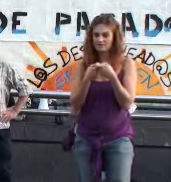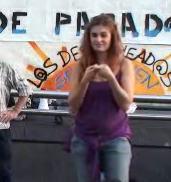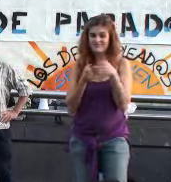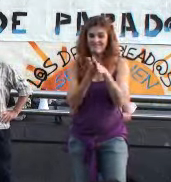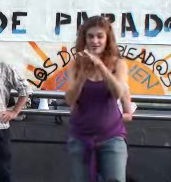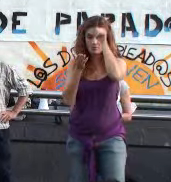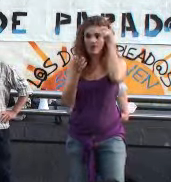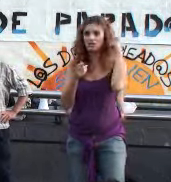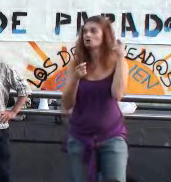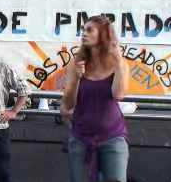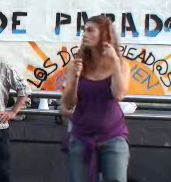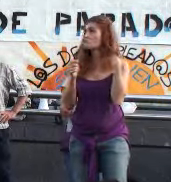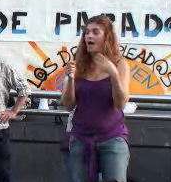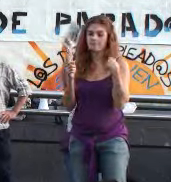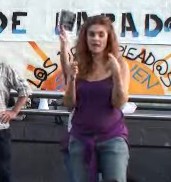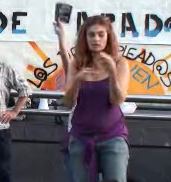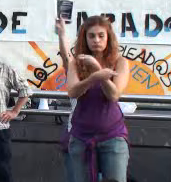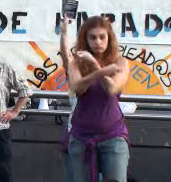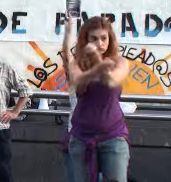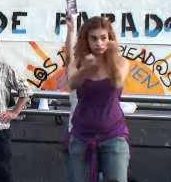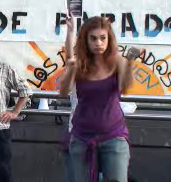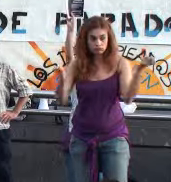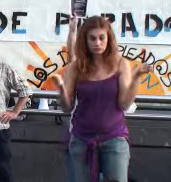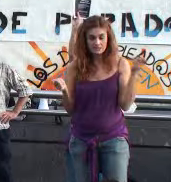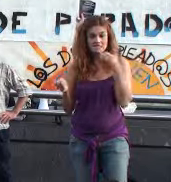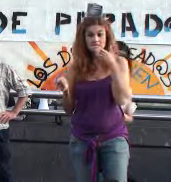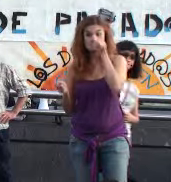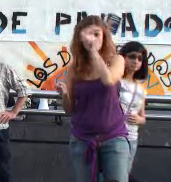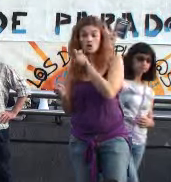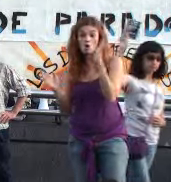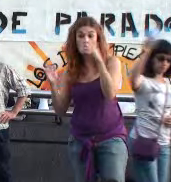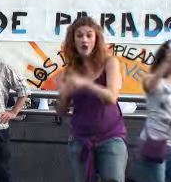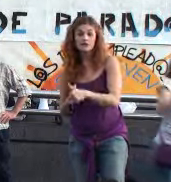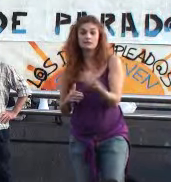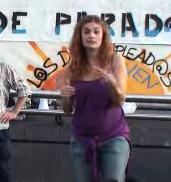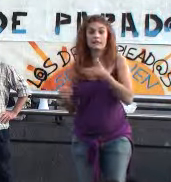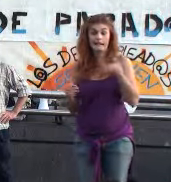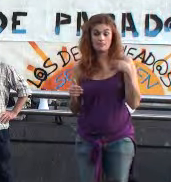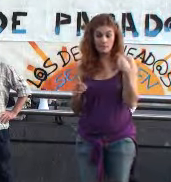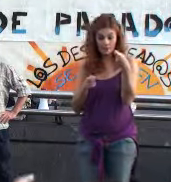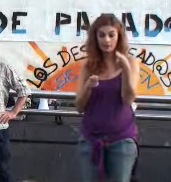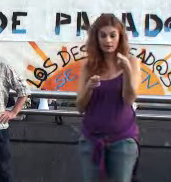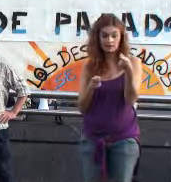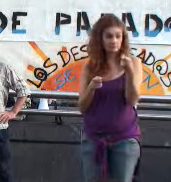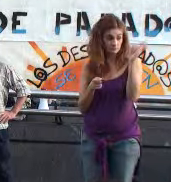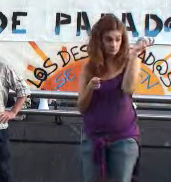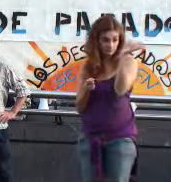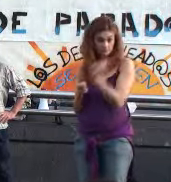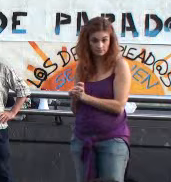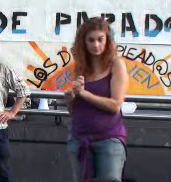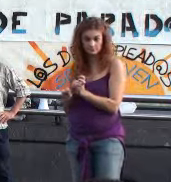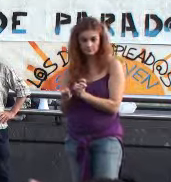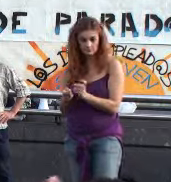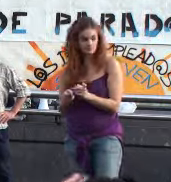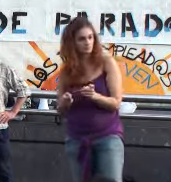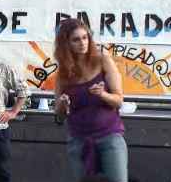una octavilla como esta, creo. Si alguien no tiene y quiere la octavilla, por favor, pasados por aquí y nos